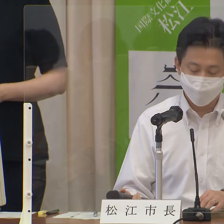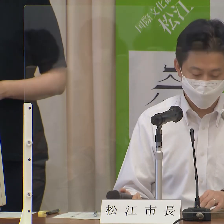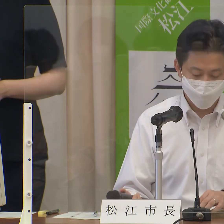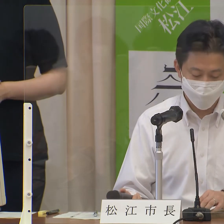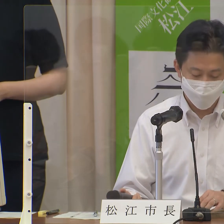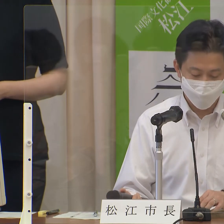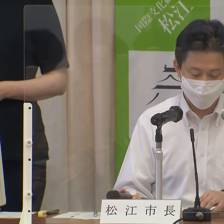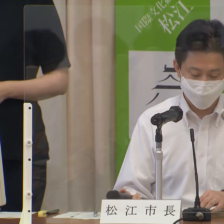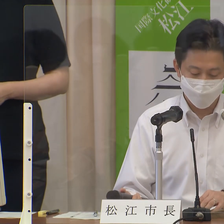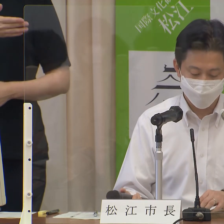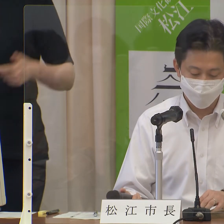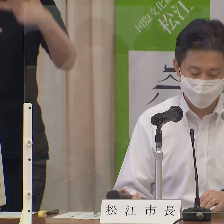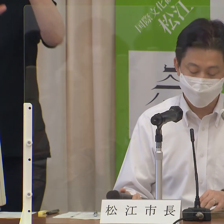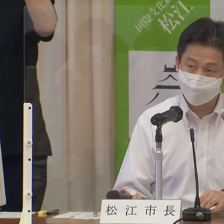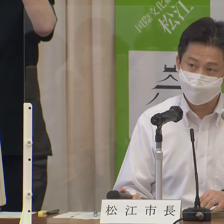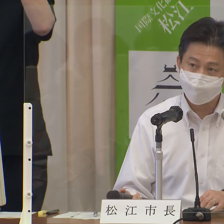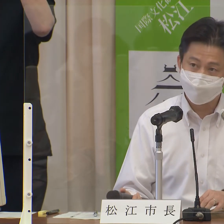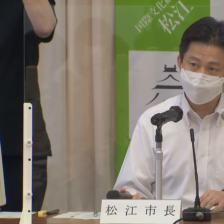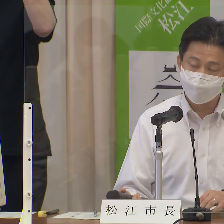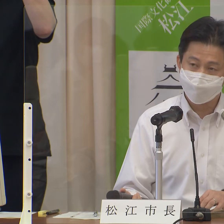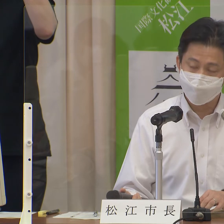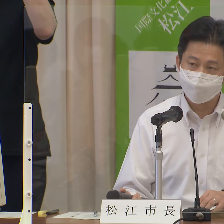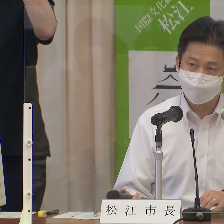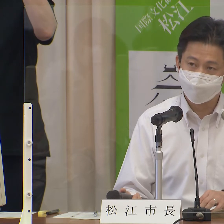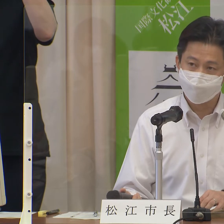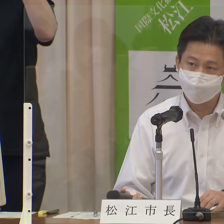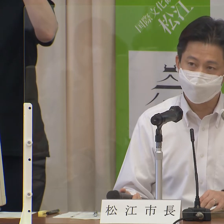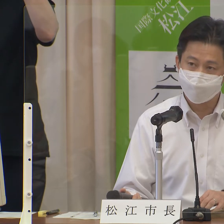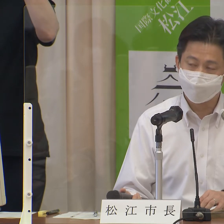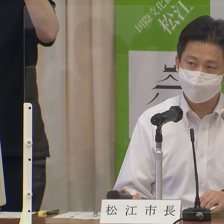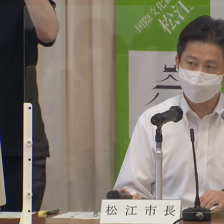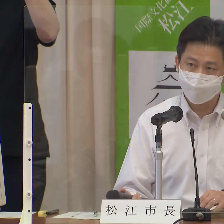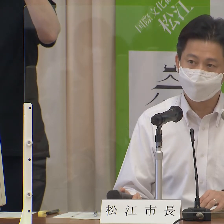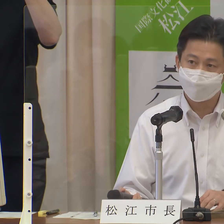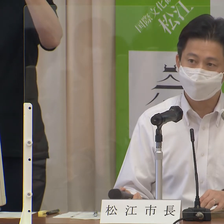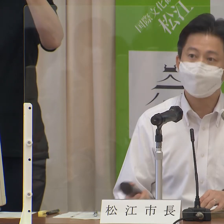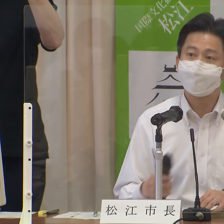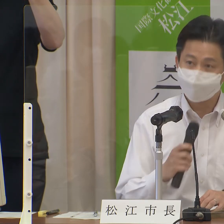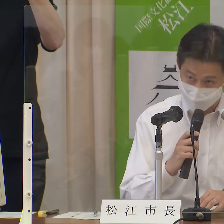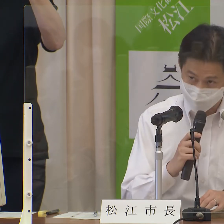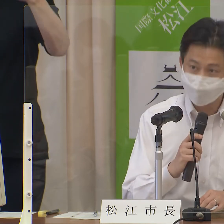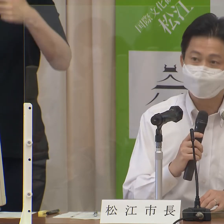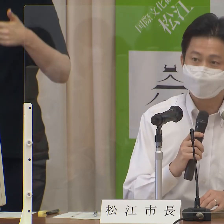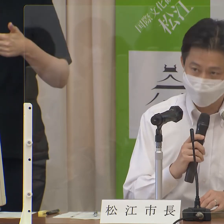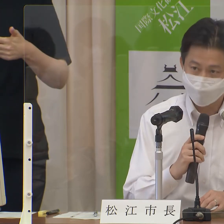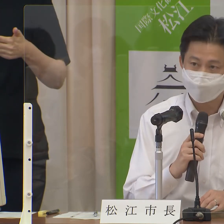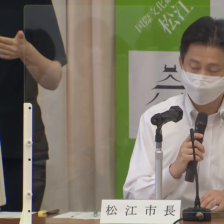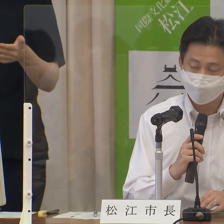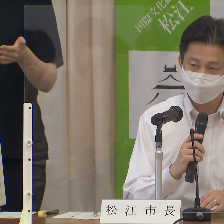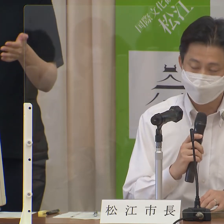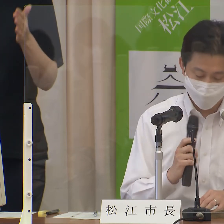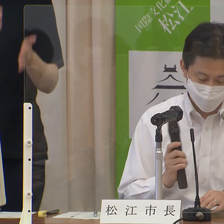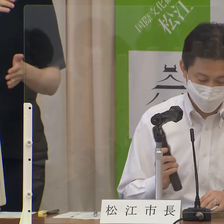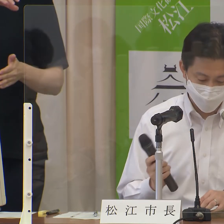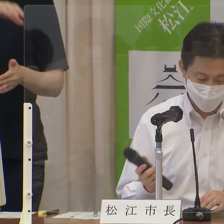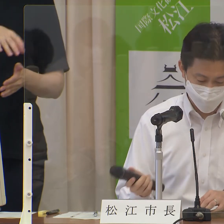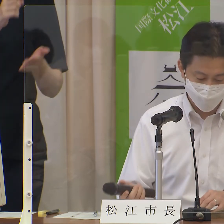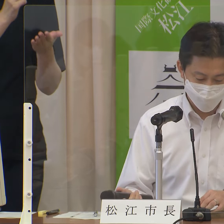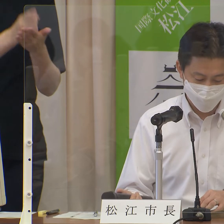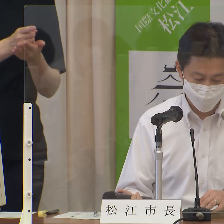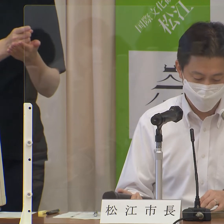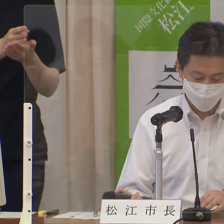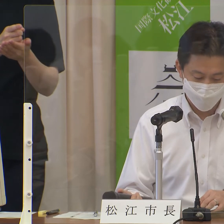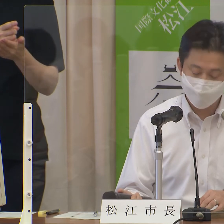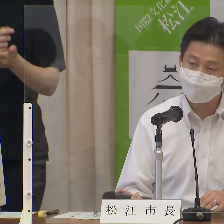7月21日以降は、幼稚園は夏休みなんで、もう保育園のみということで、で下の児童クラブっていうのは、